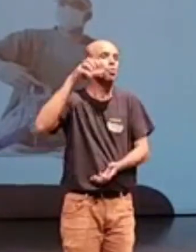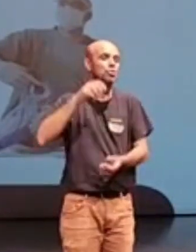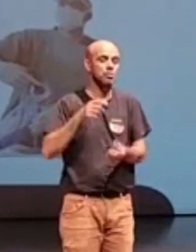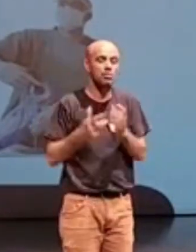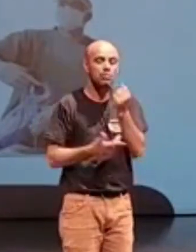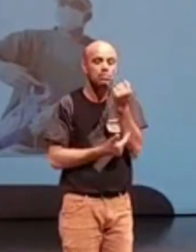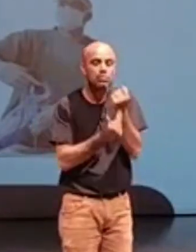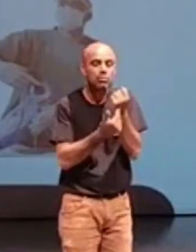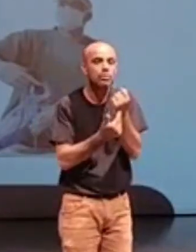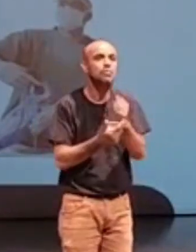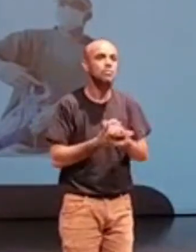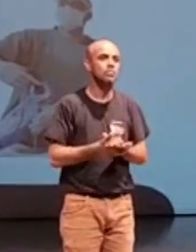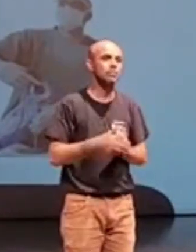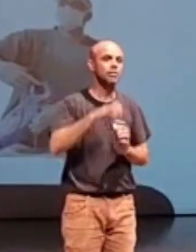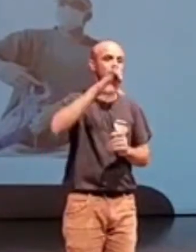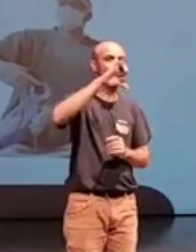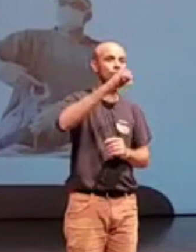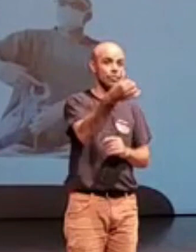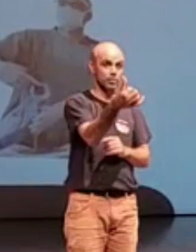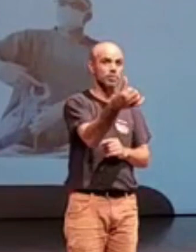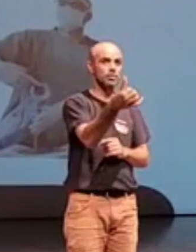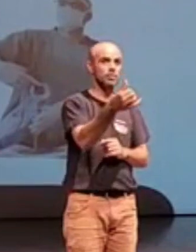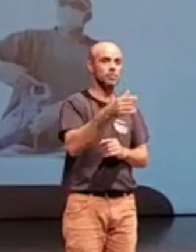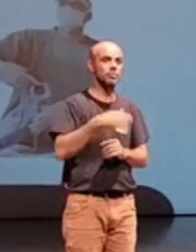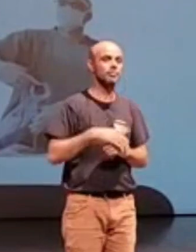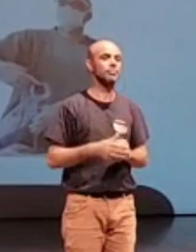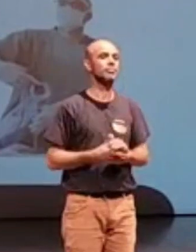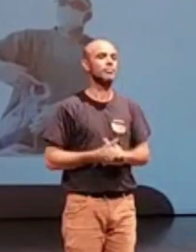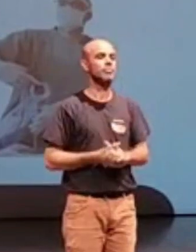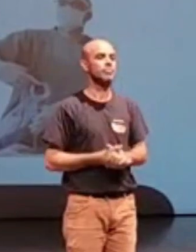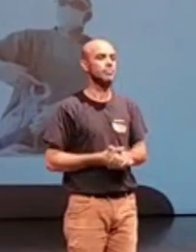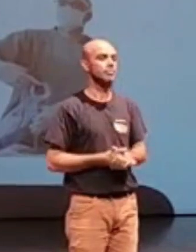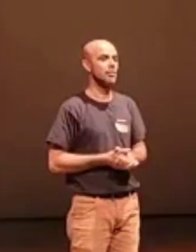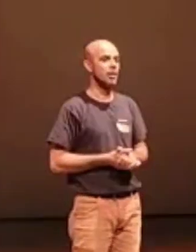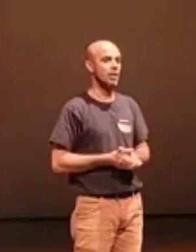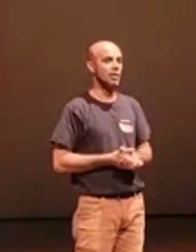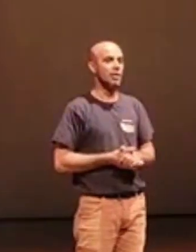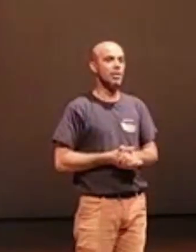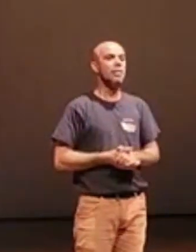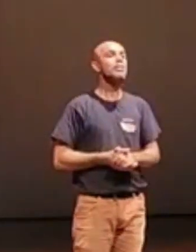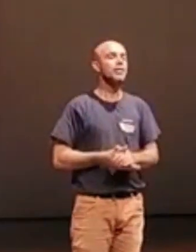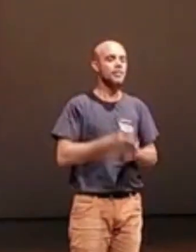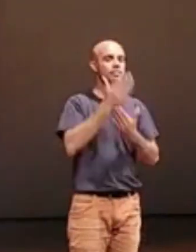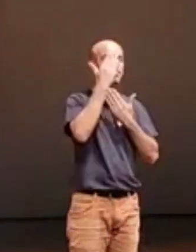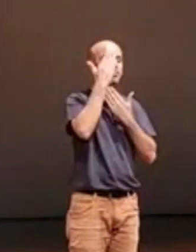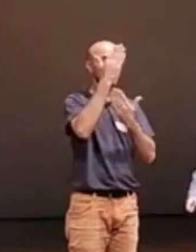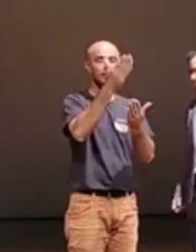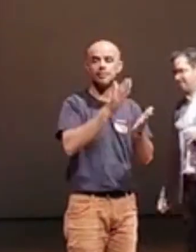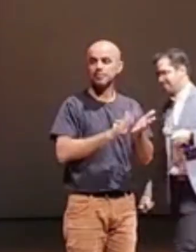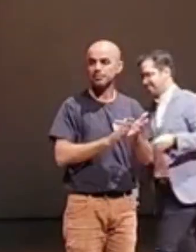de coluna? O meu, 96 anos. O senhor sumiu. Obrigado.